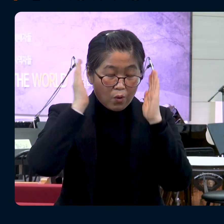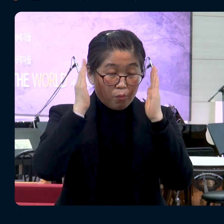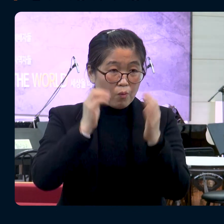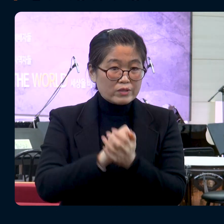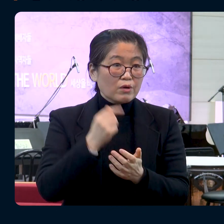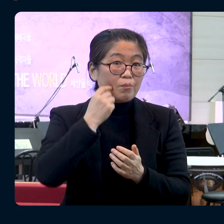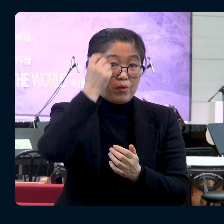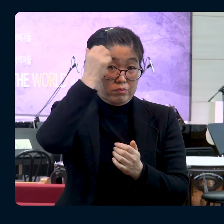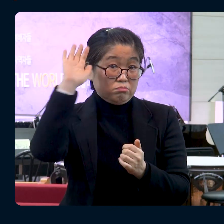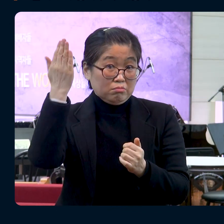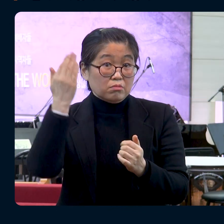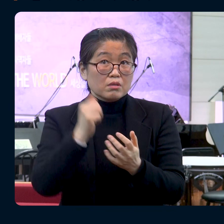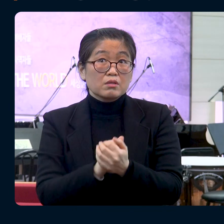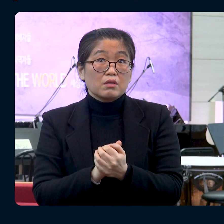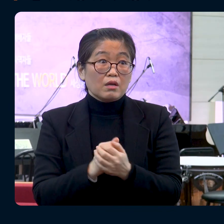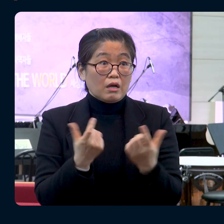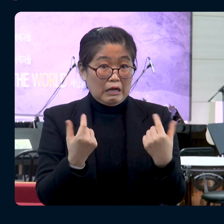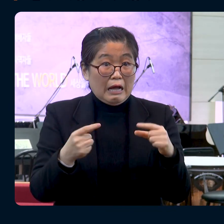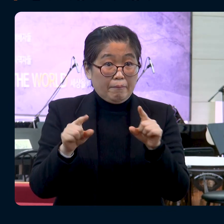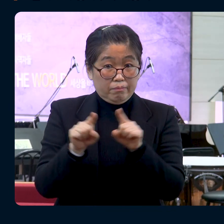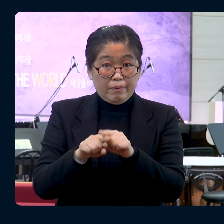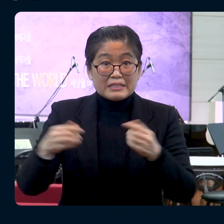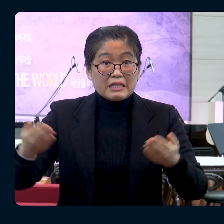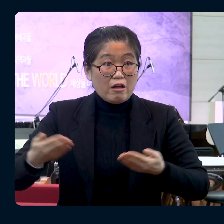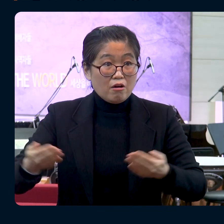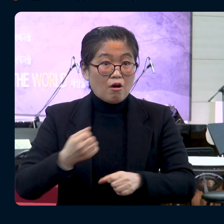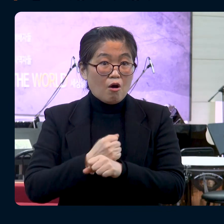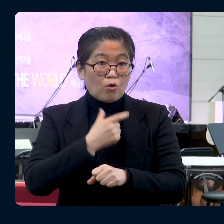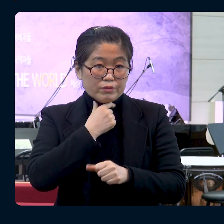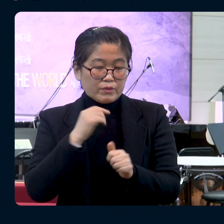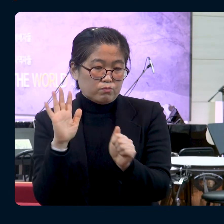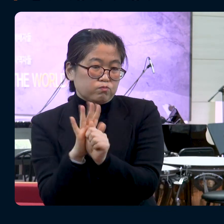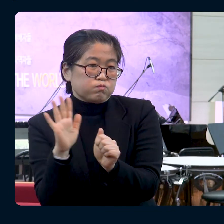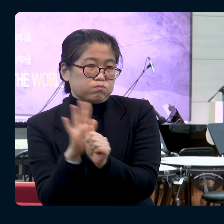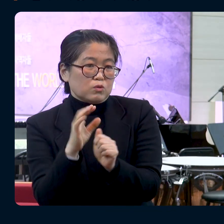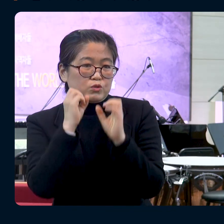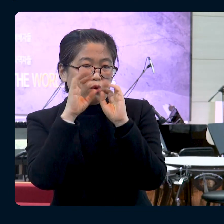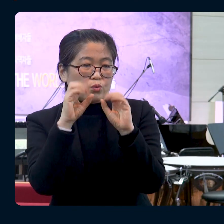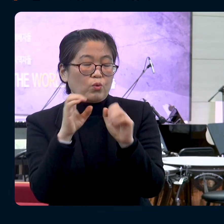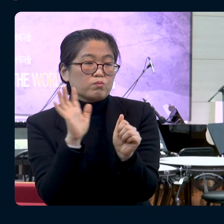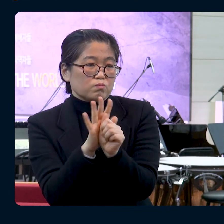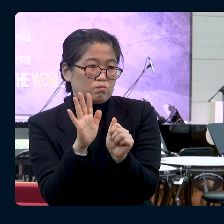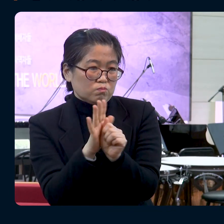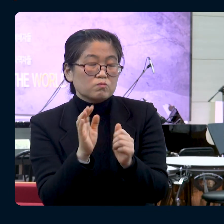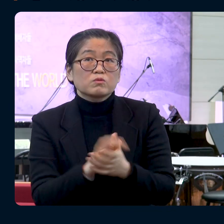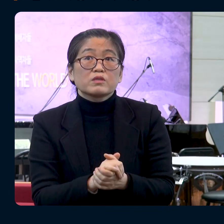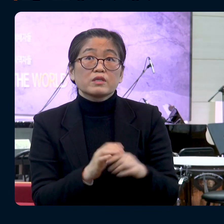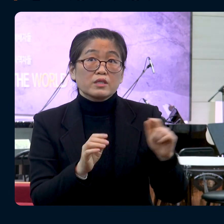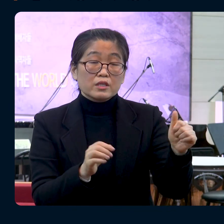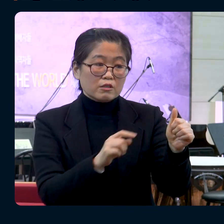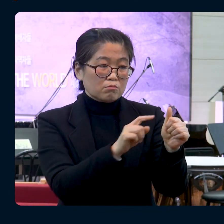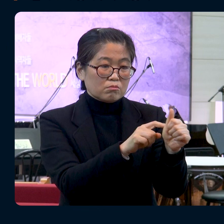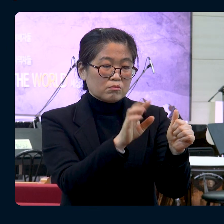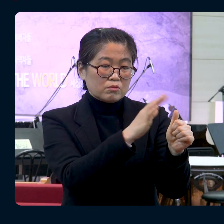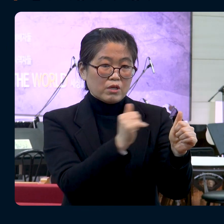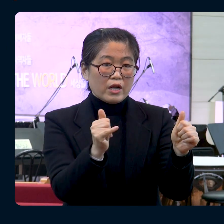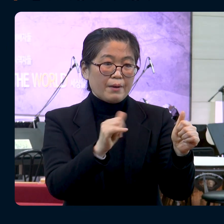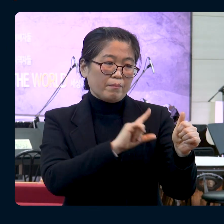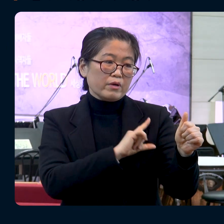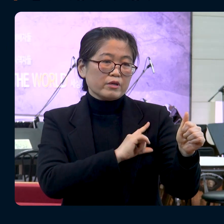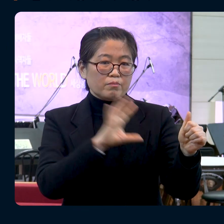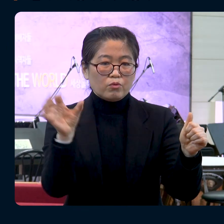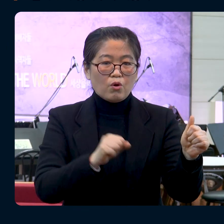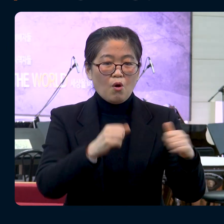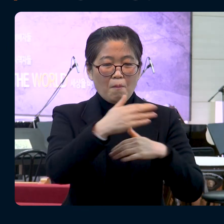그래서 목사가 됐어요. 그러니까 이 사람이 저희하고 사역하고 싶다고 얘기해서 저희가 같이 여러 가지 연결돼서 그 사람